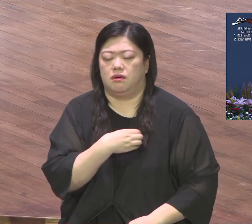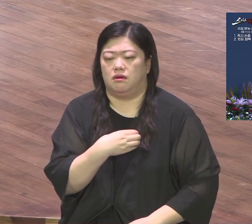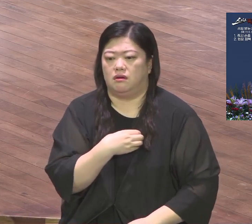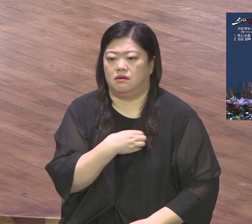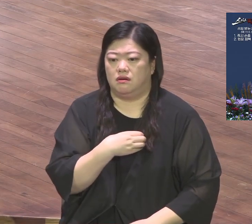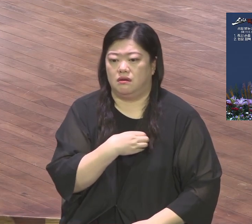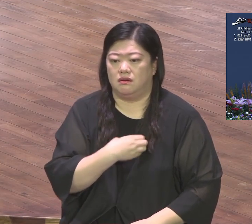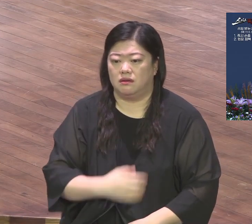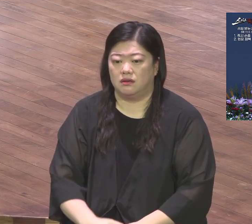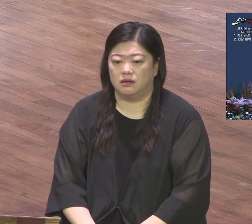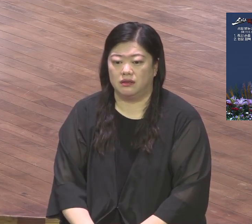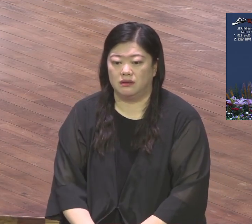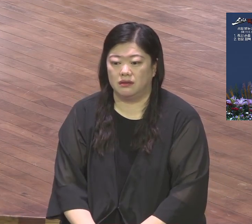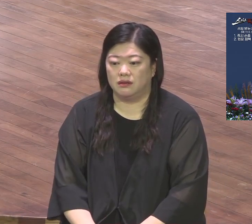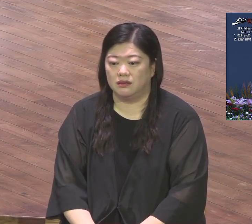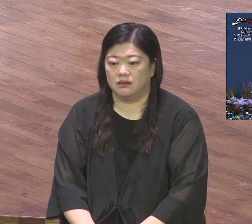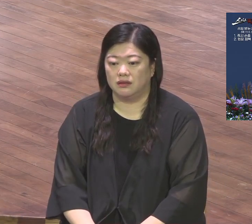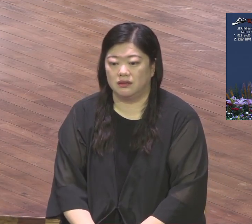큰 불통.